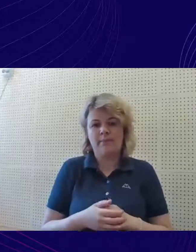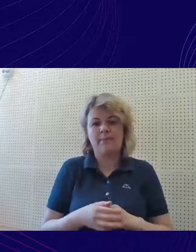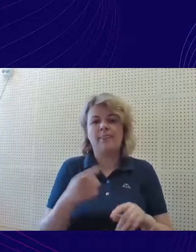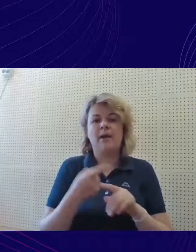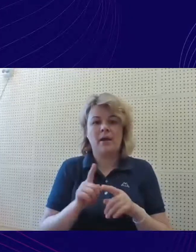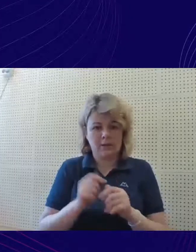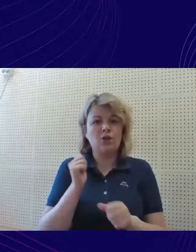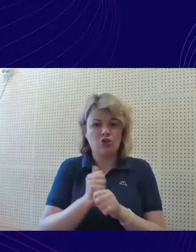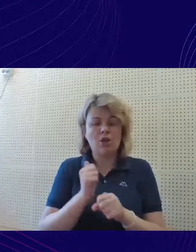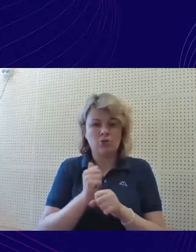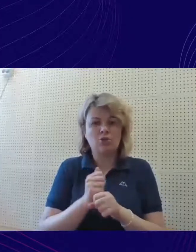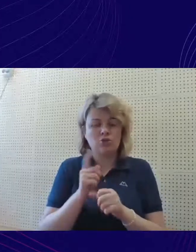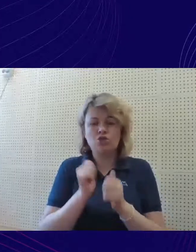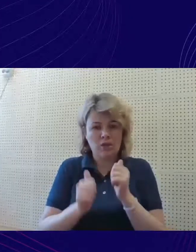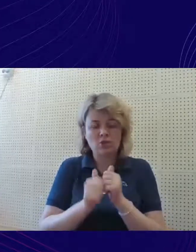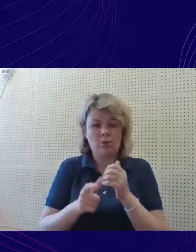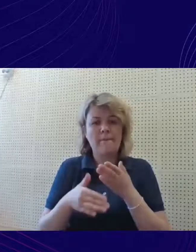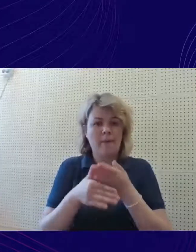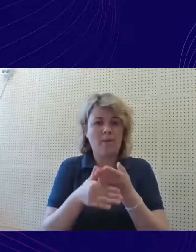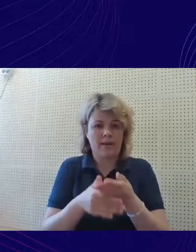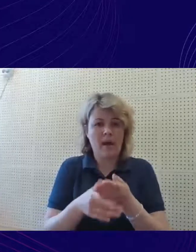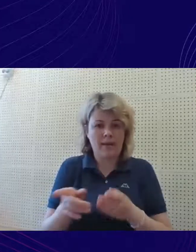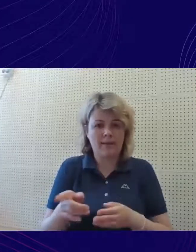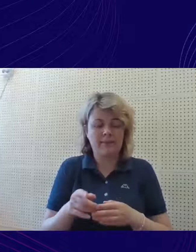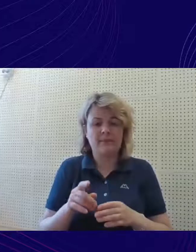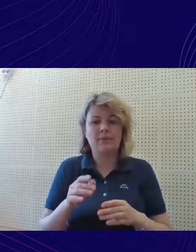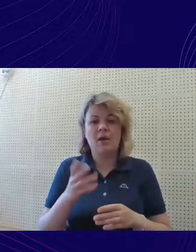часто работает, когда вдруг